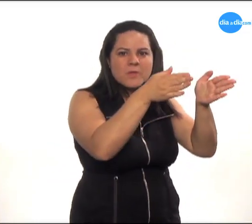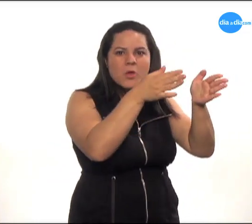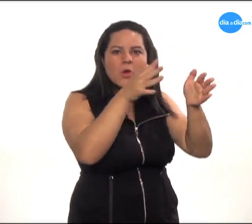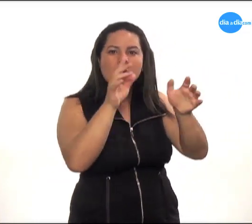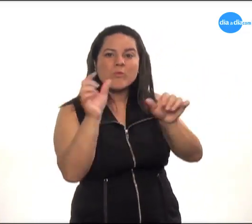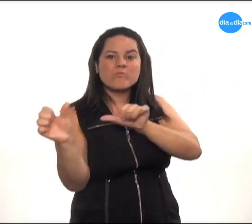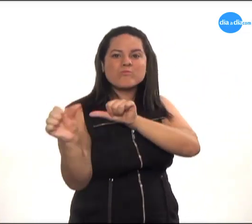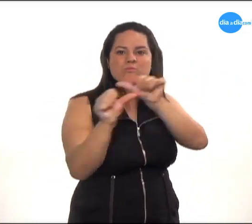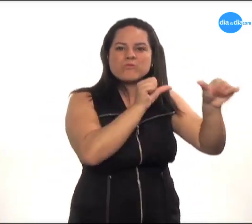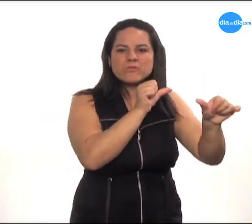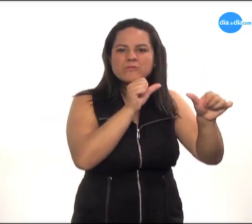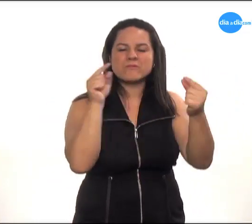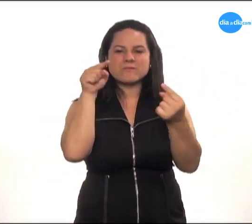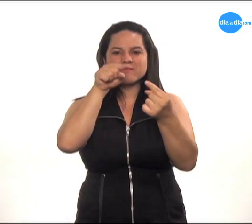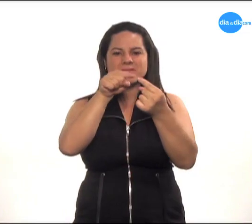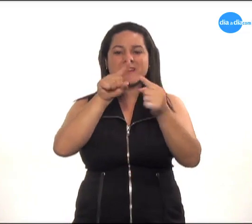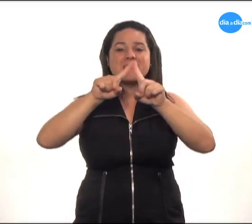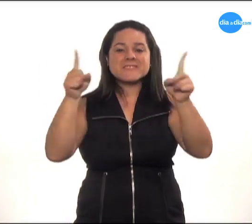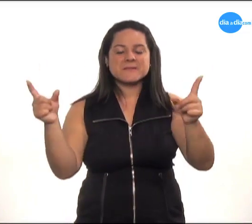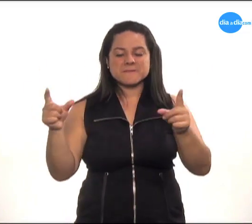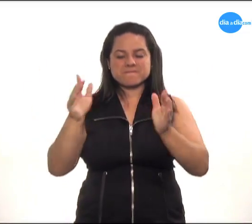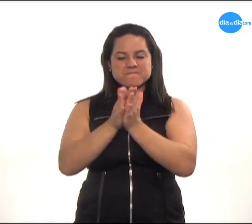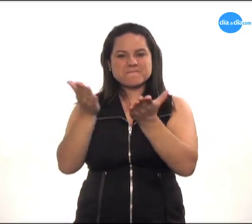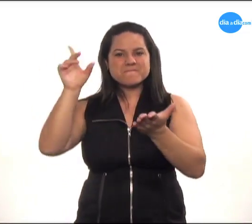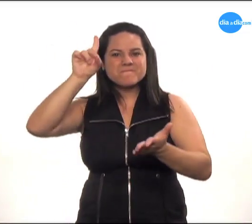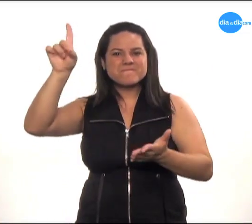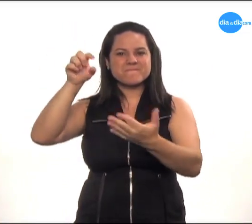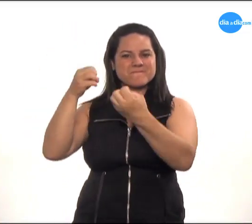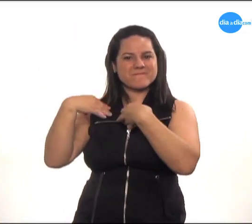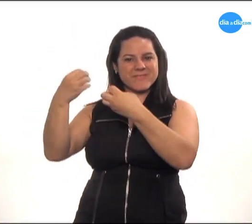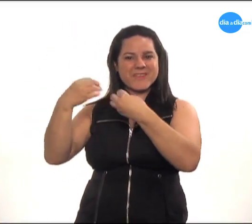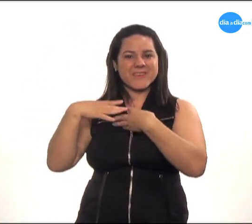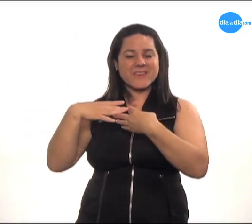Bíblia ensina que eu sou aquele que Deus chamou para servir,